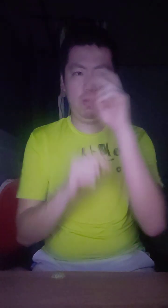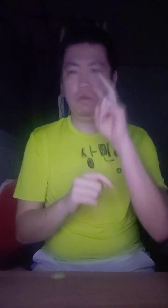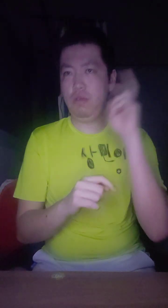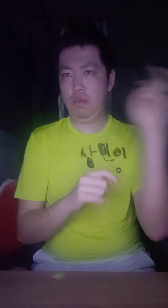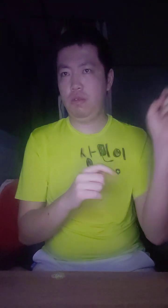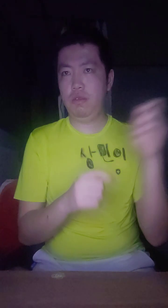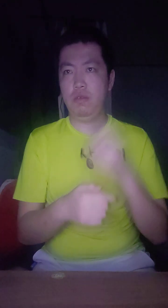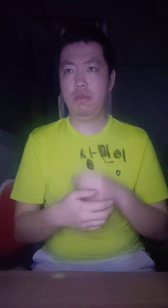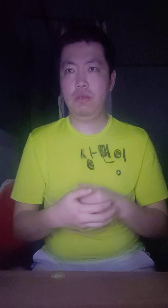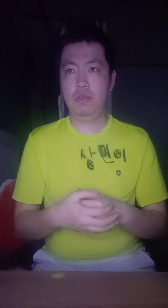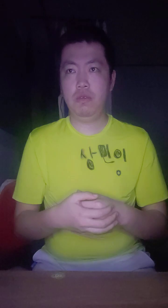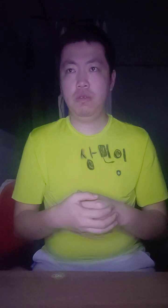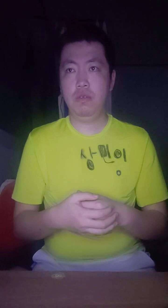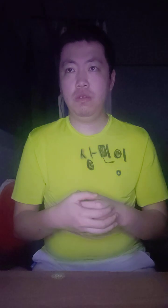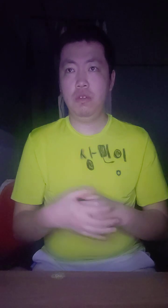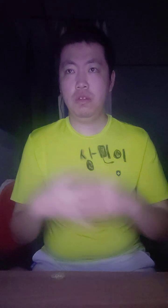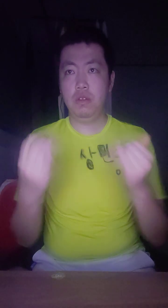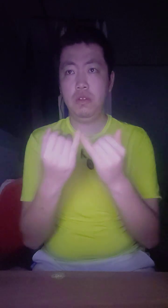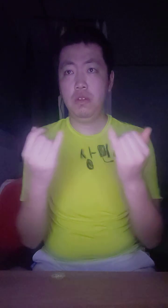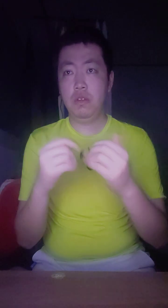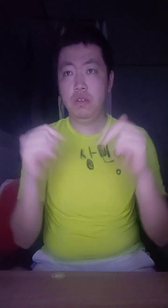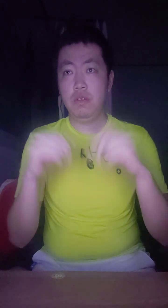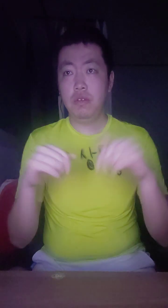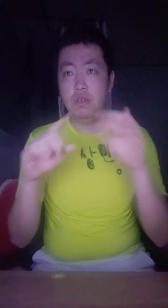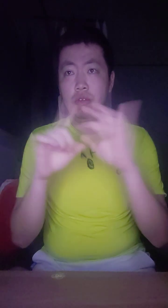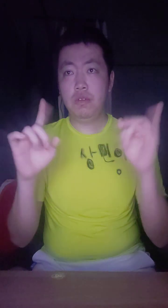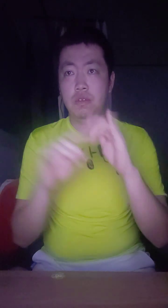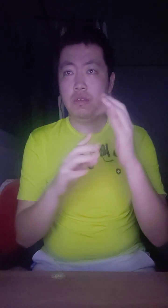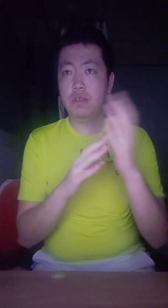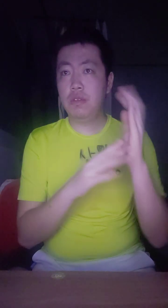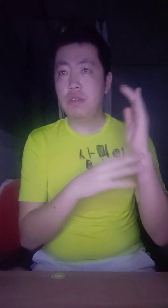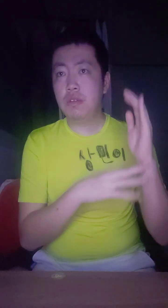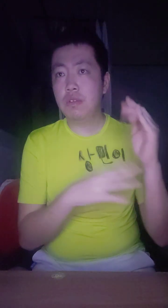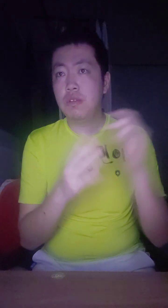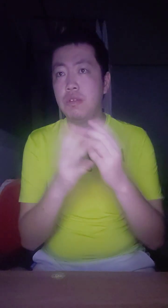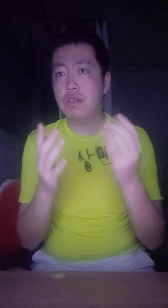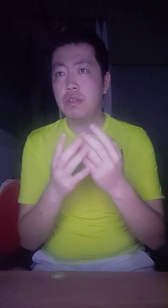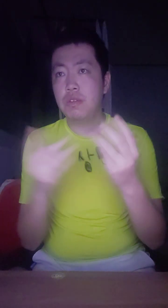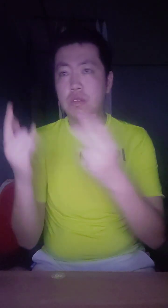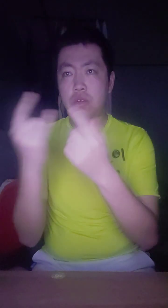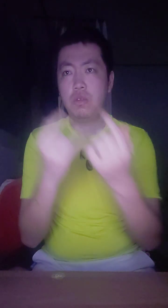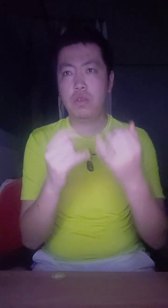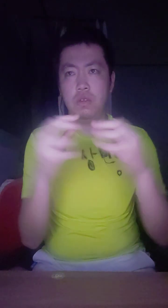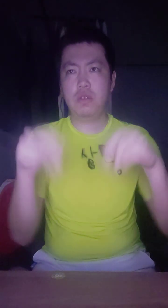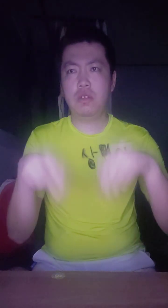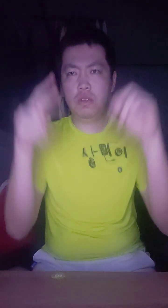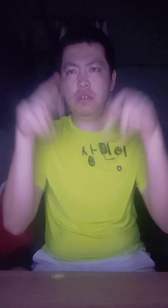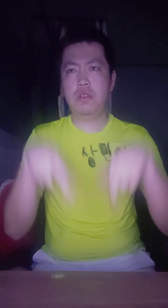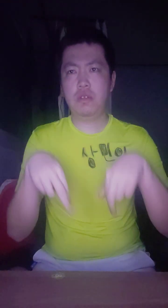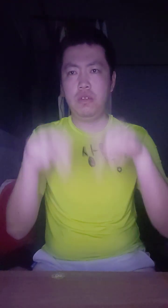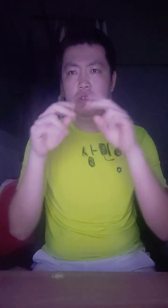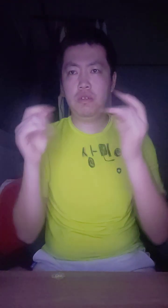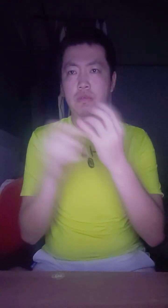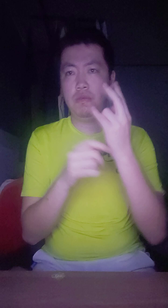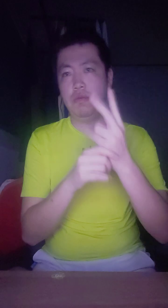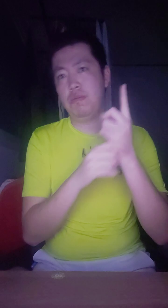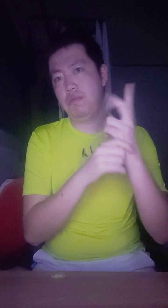전해졌습니다. 어젯밤 10시쯤 서울 동대문구 제기동 아파트에서도 전기 공급이 끊겼다가 30분